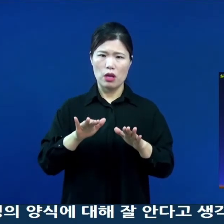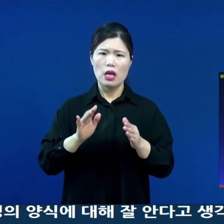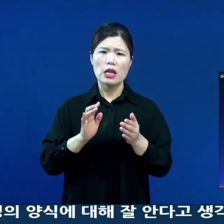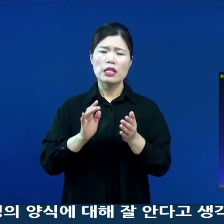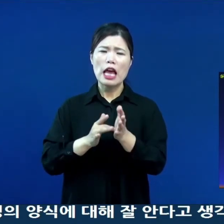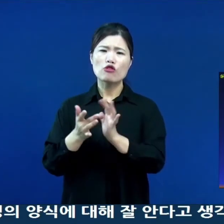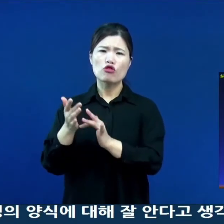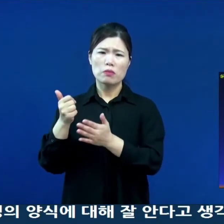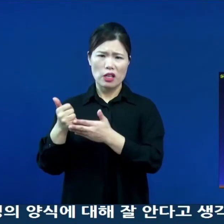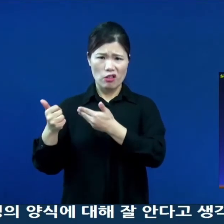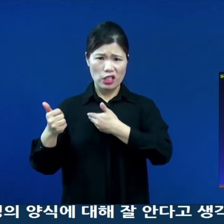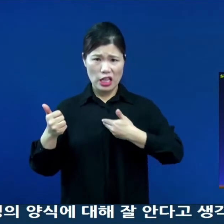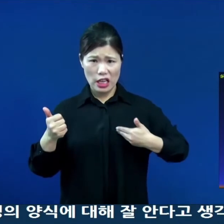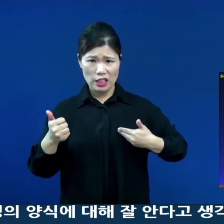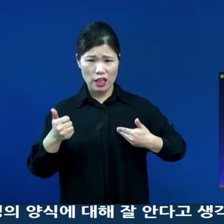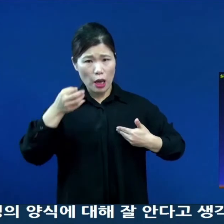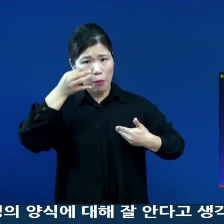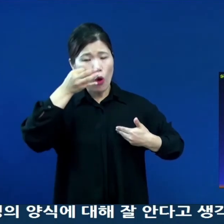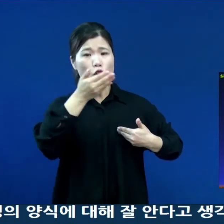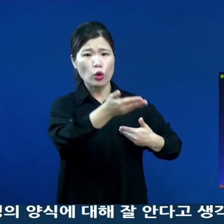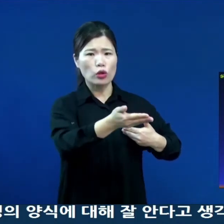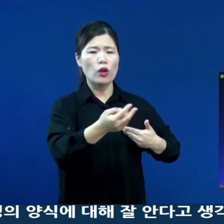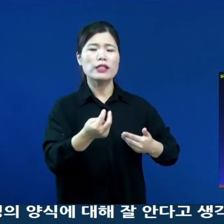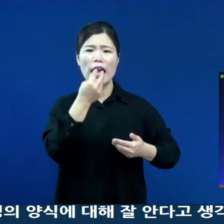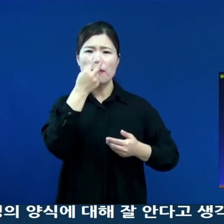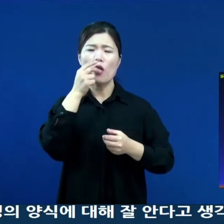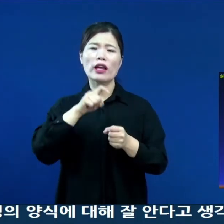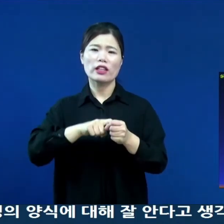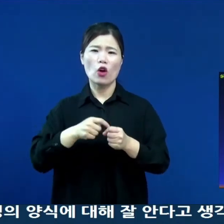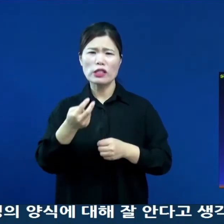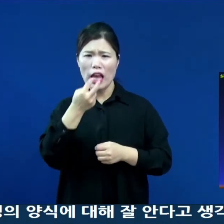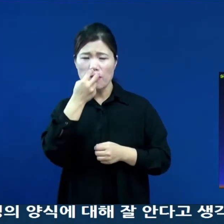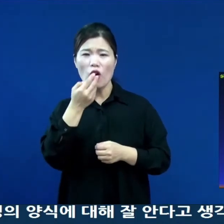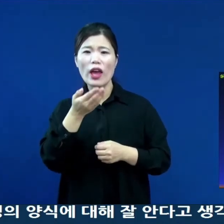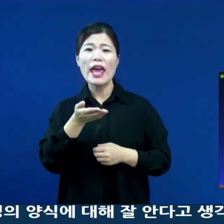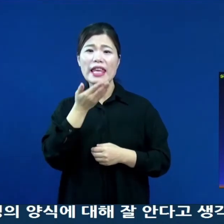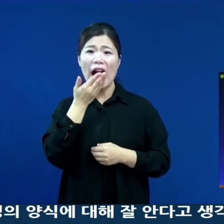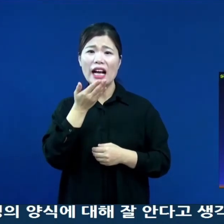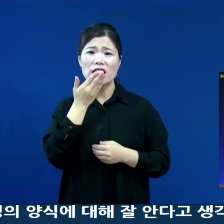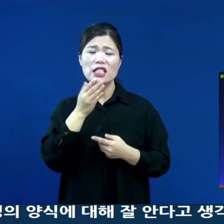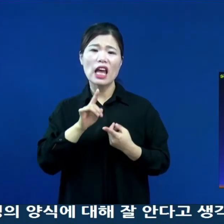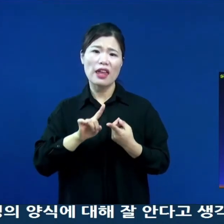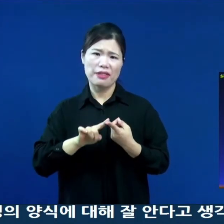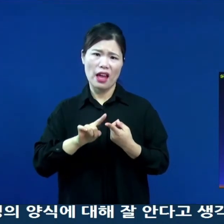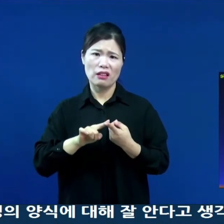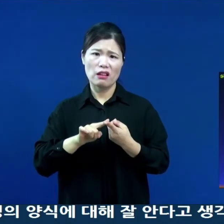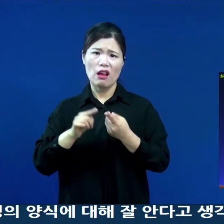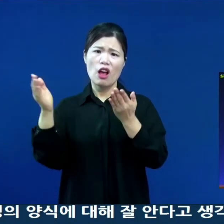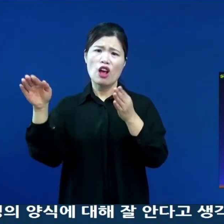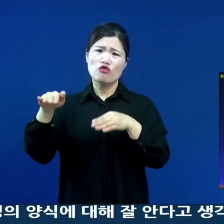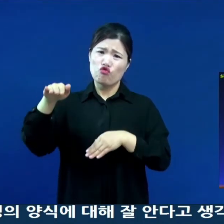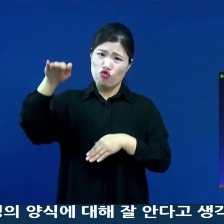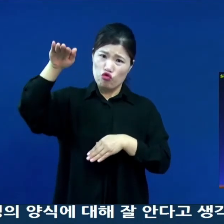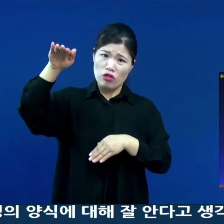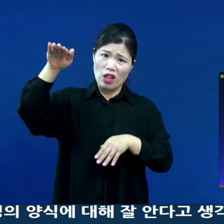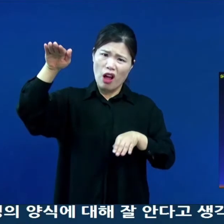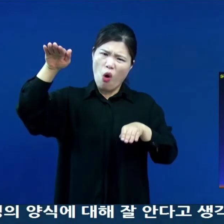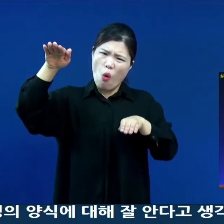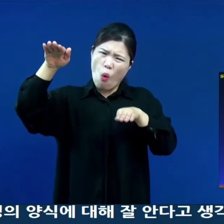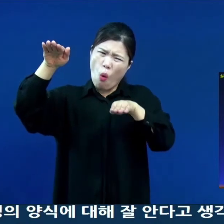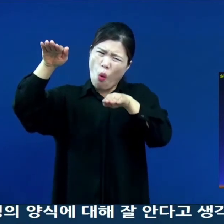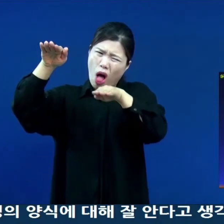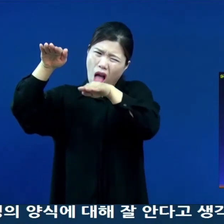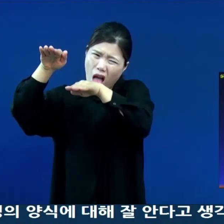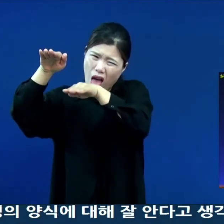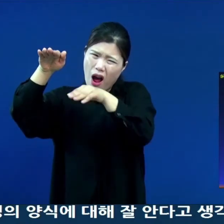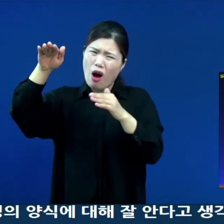제자들에게 보여주렸던 생명의 떡, 생명의 양식의 수준에는 도달하지 못하는 낮은